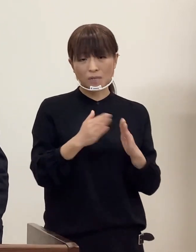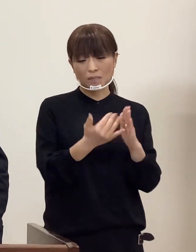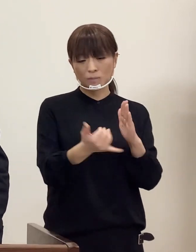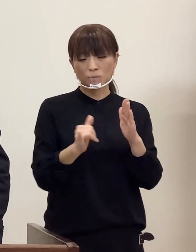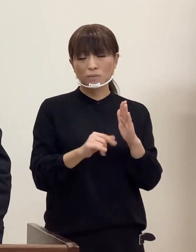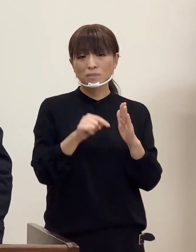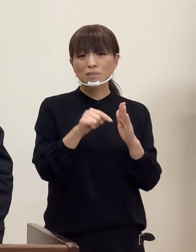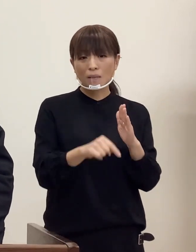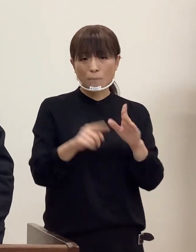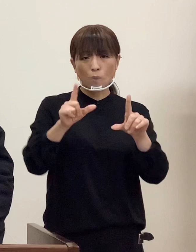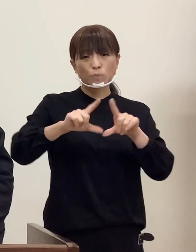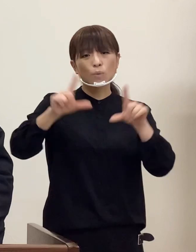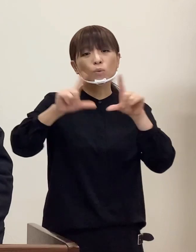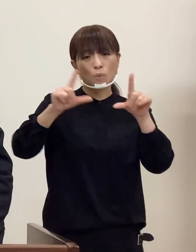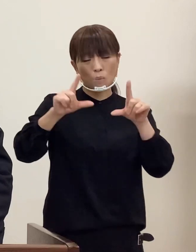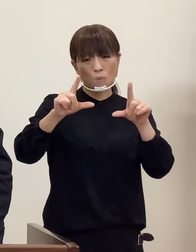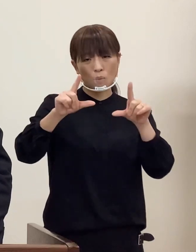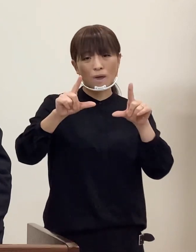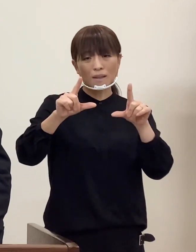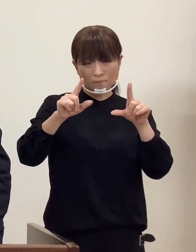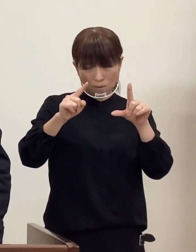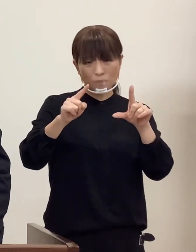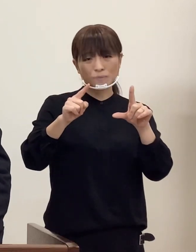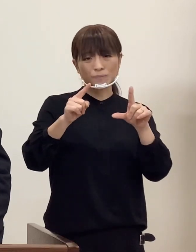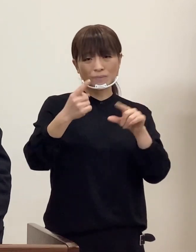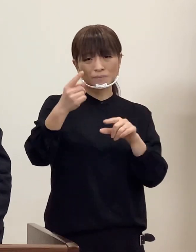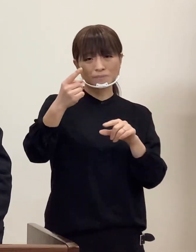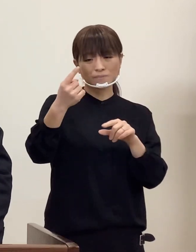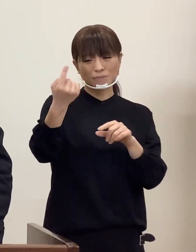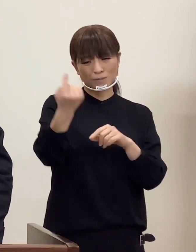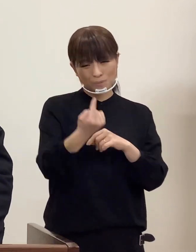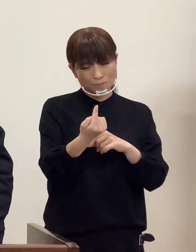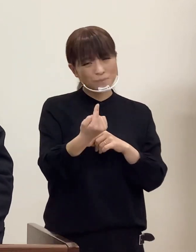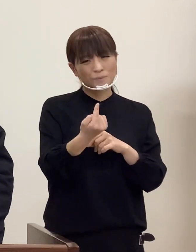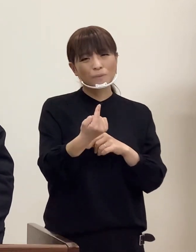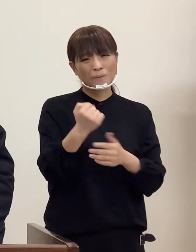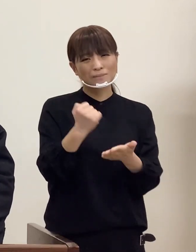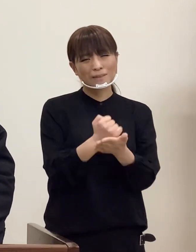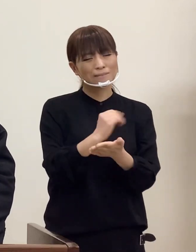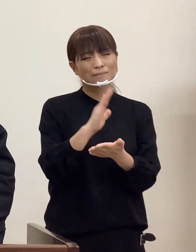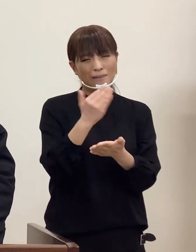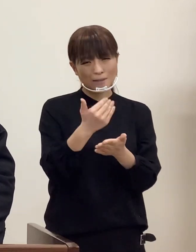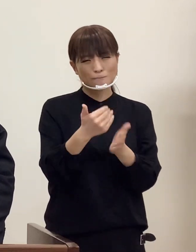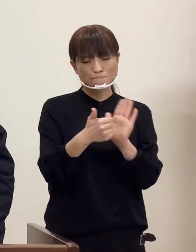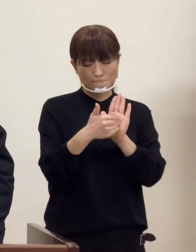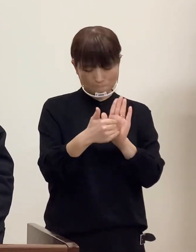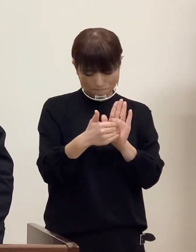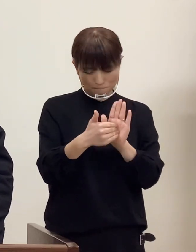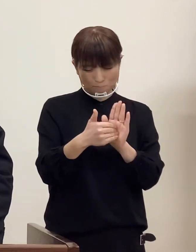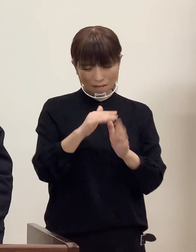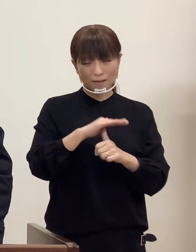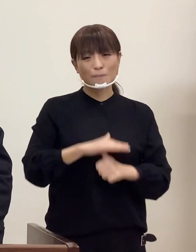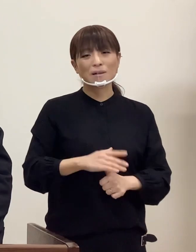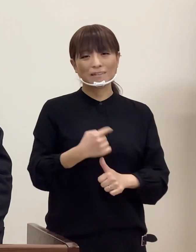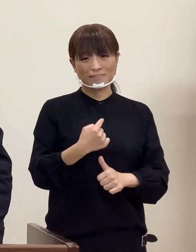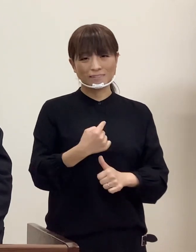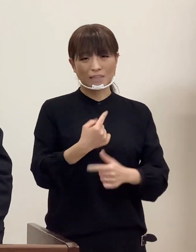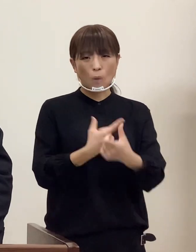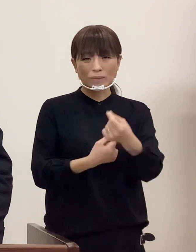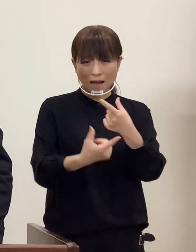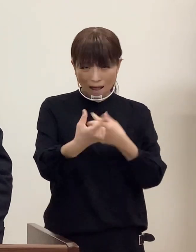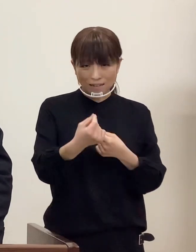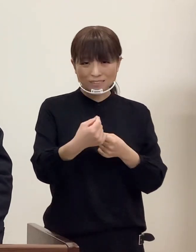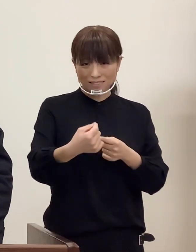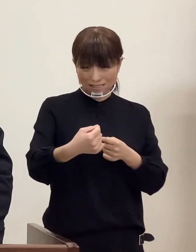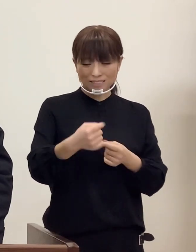、東京からの移動については、残念ながら我慢しようということで、お互いにスマホ